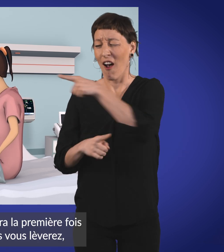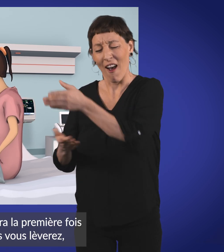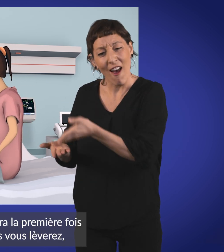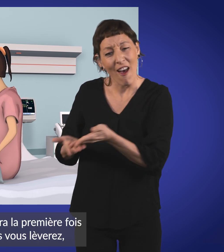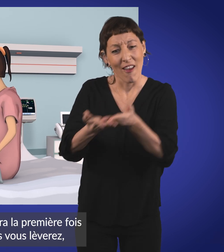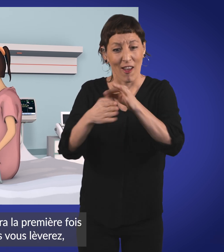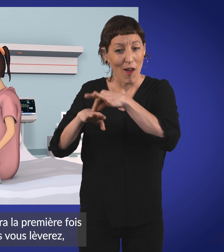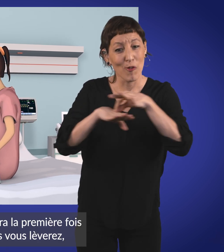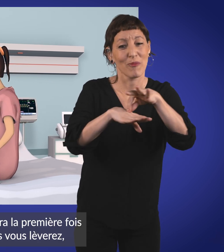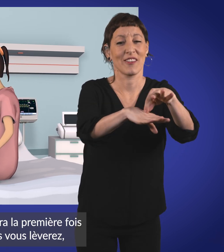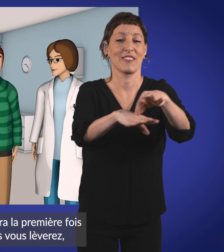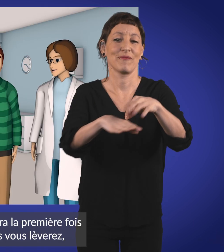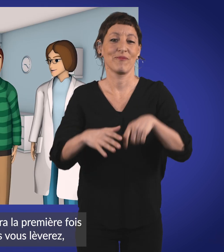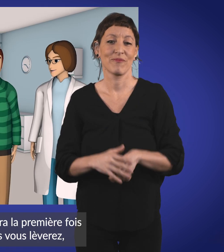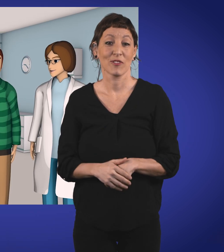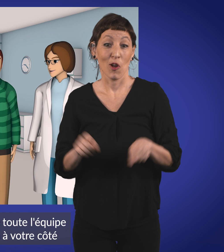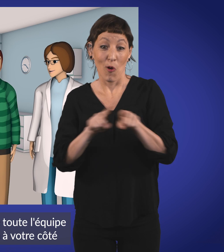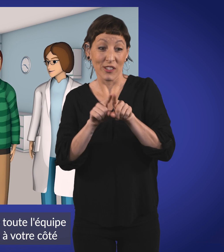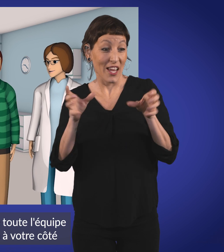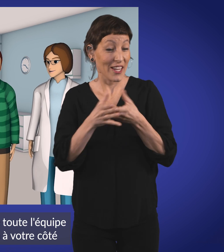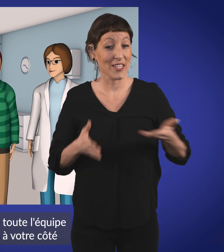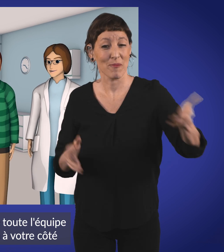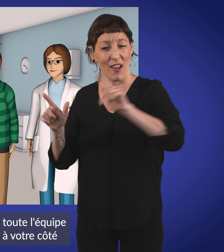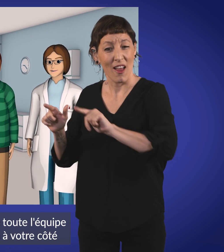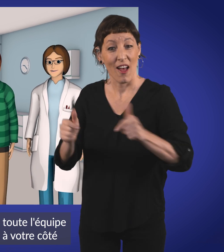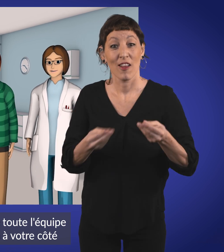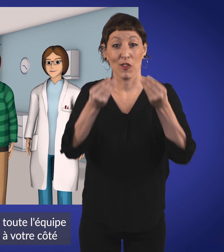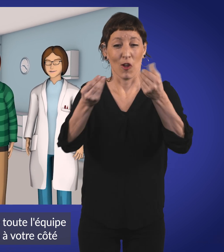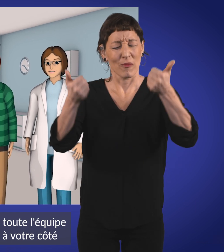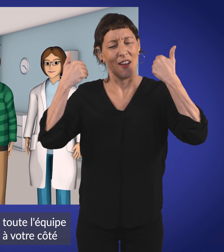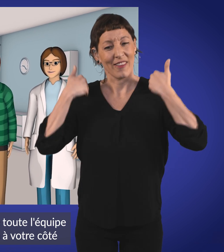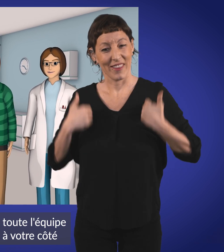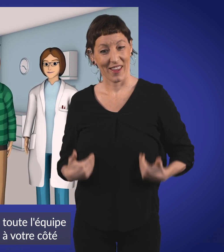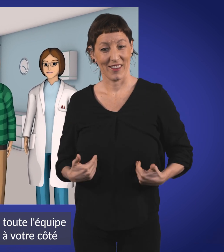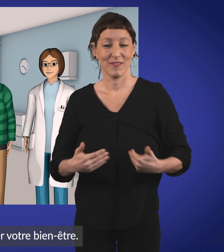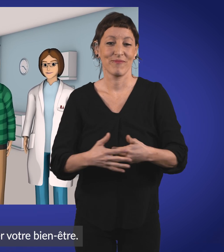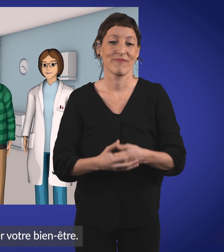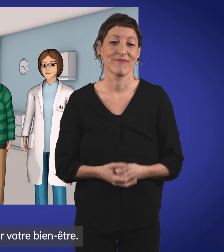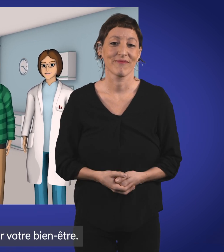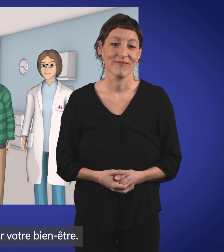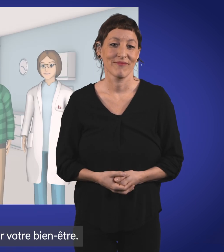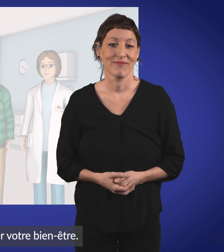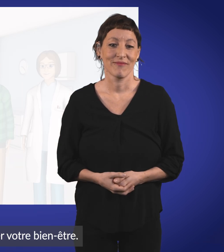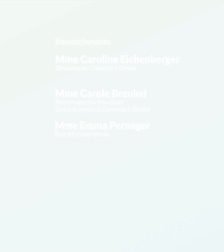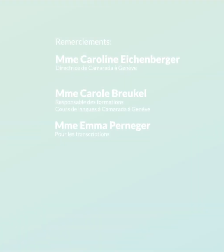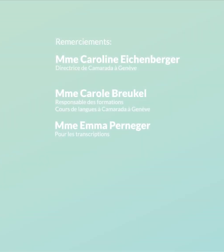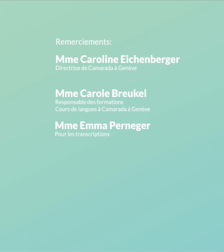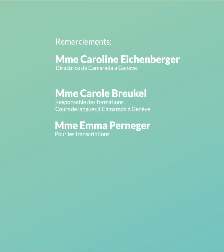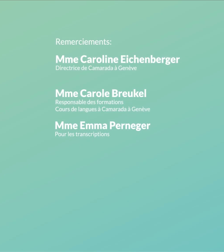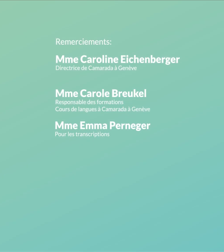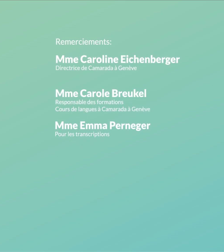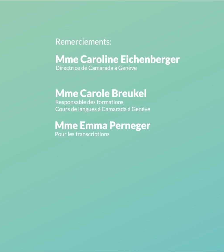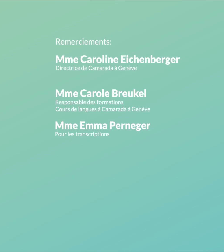et vous aidera la première fois que vous vous lèverez, ainsi que toute l'équipe restera à votre côté pour assurer votre bien-être.